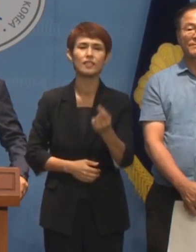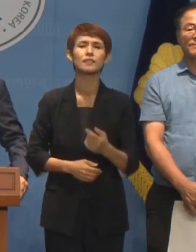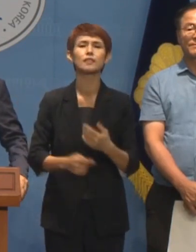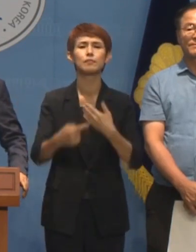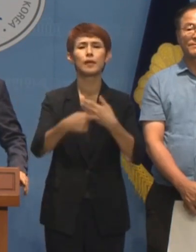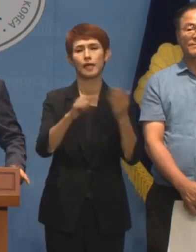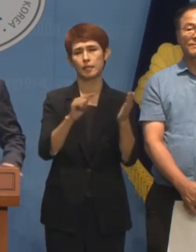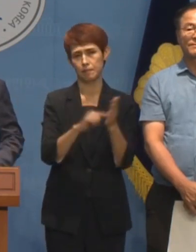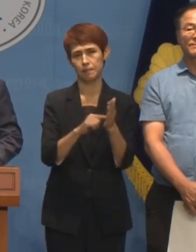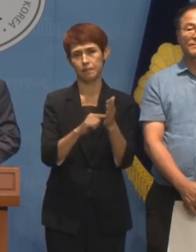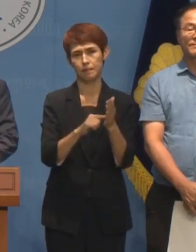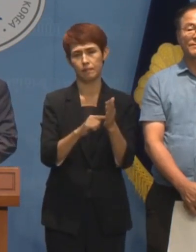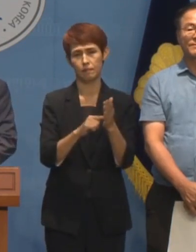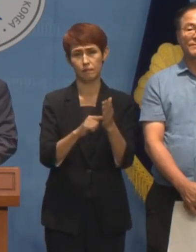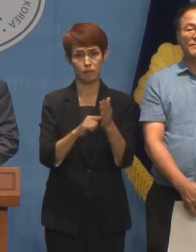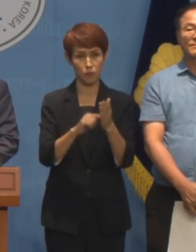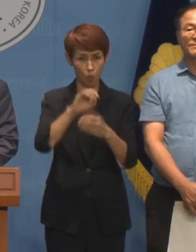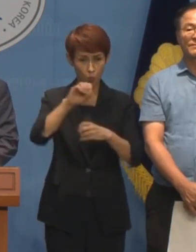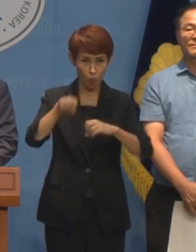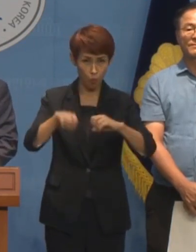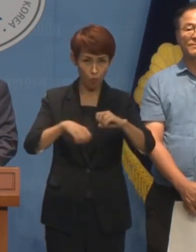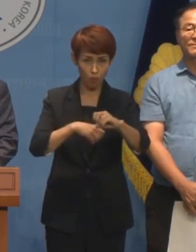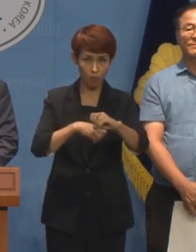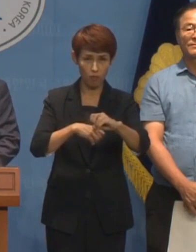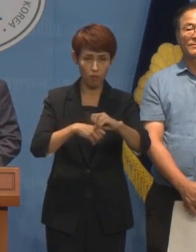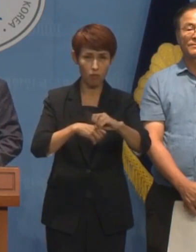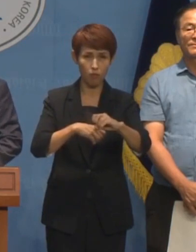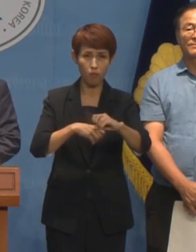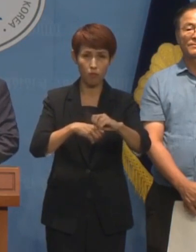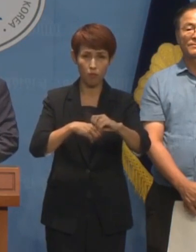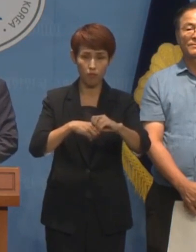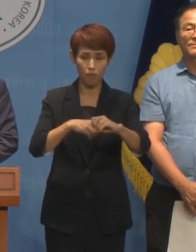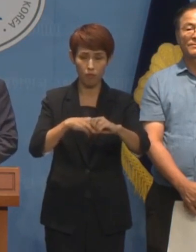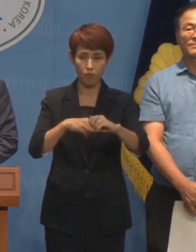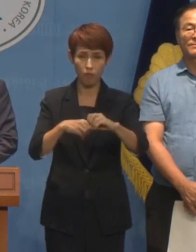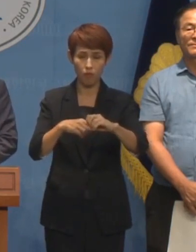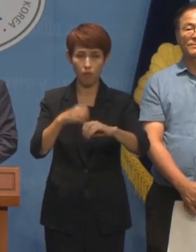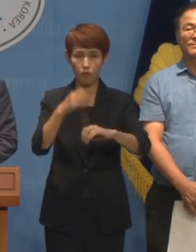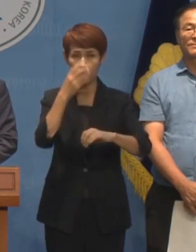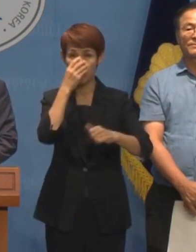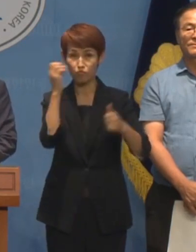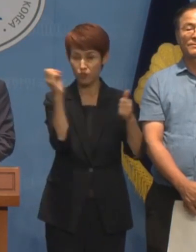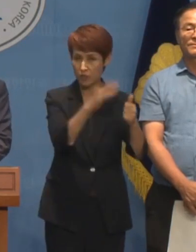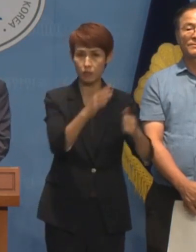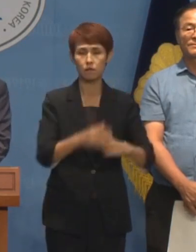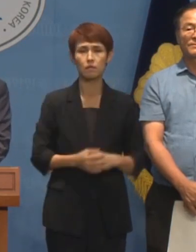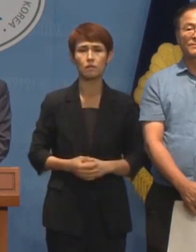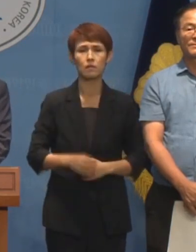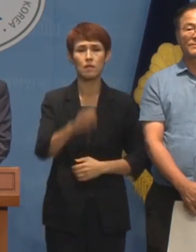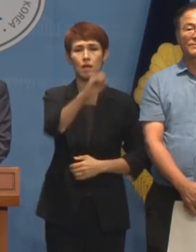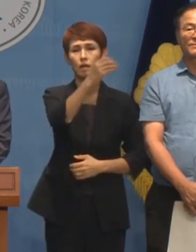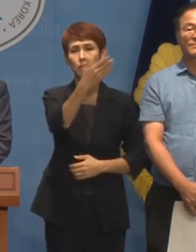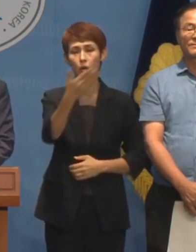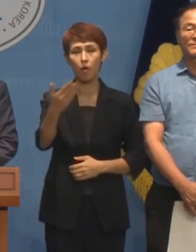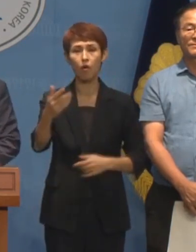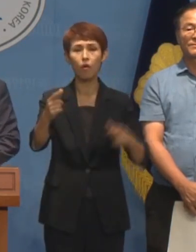민의를 무시하고 이처럼 혹독하게 양평군,